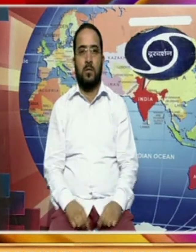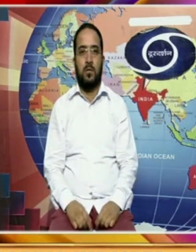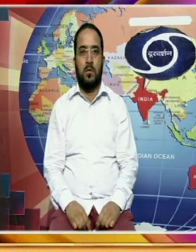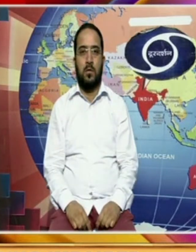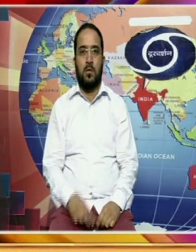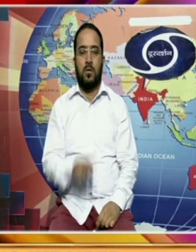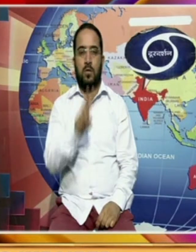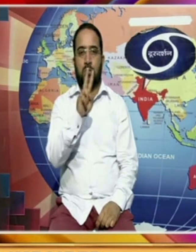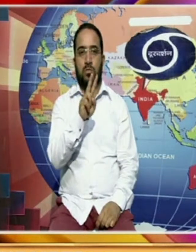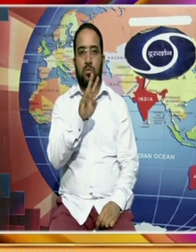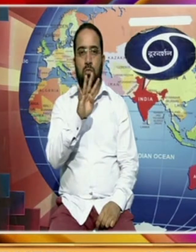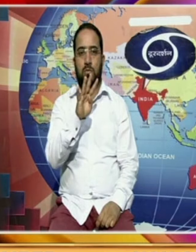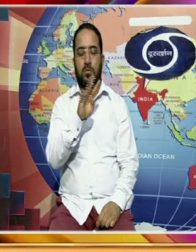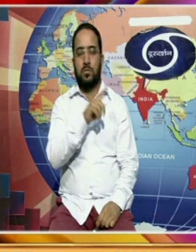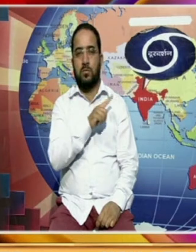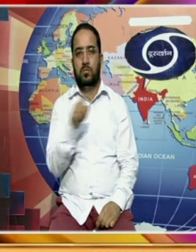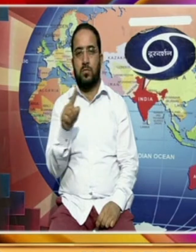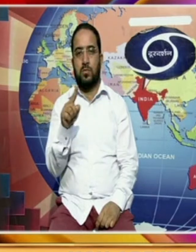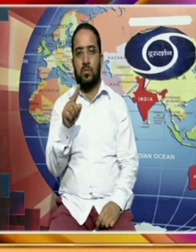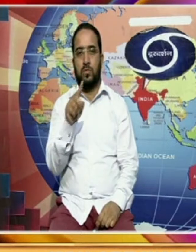22 से 24 अगस्त तक रहेंगे,